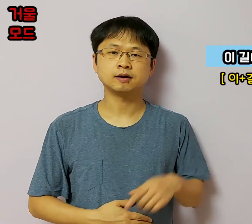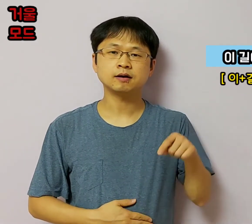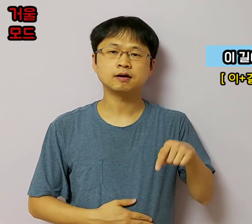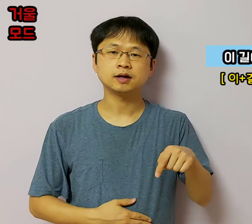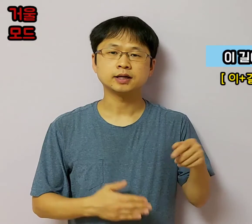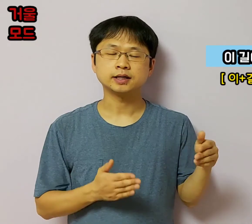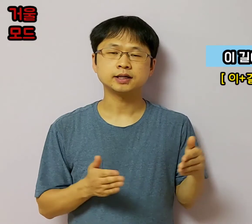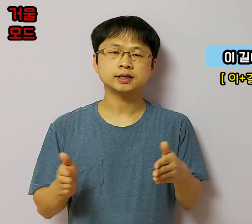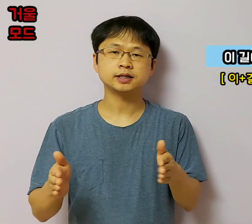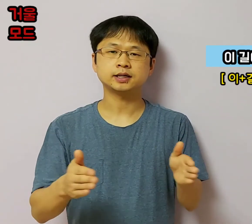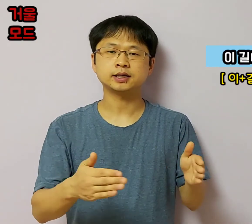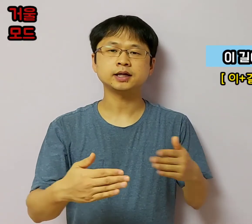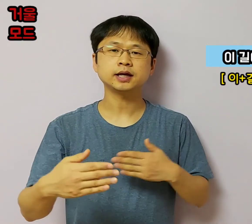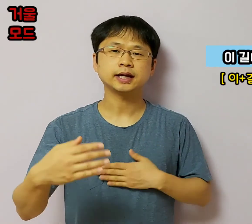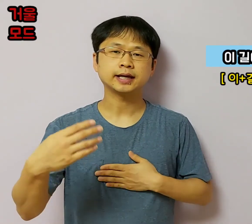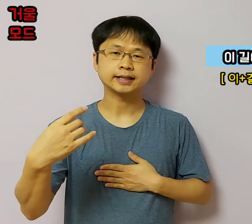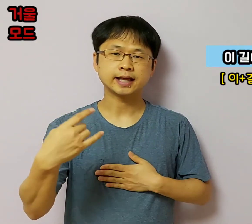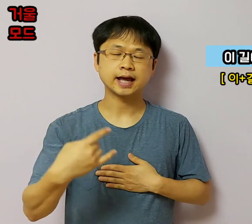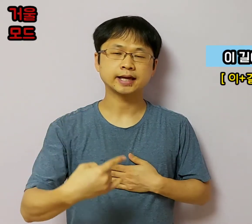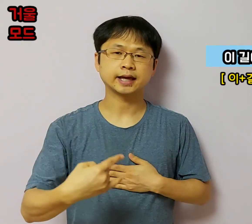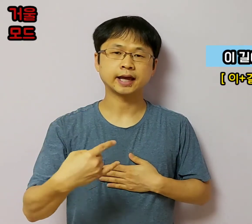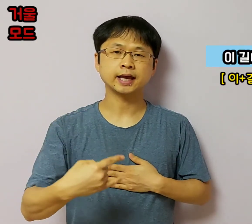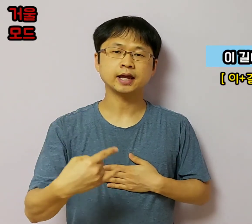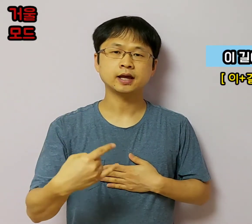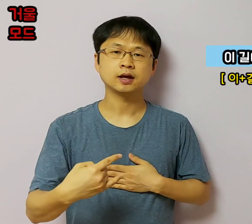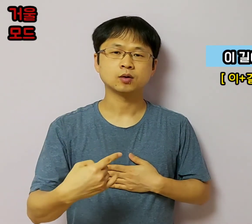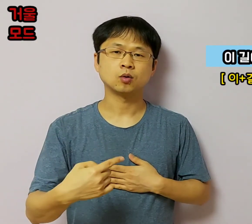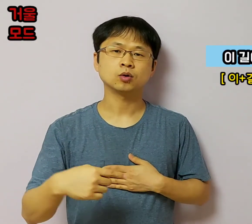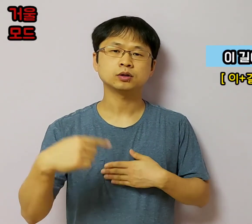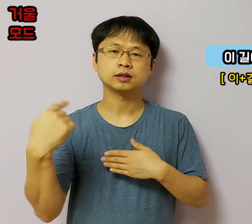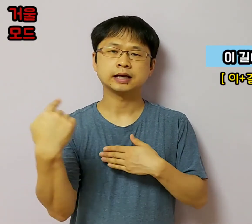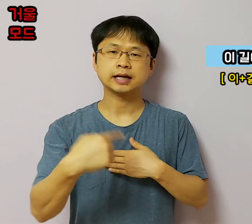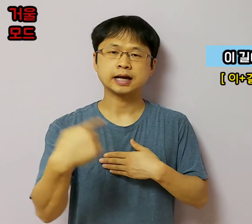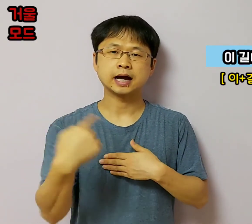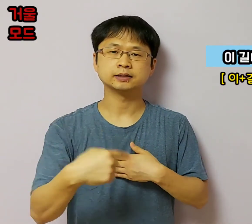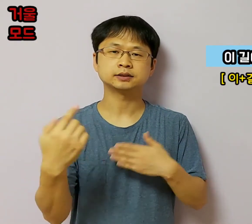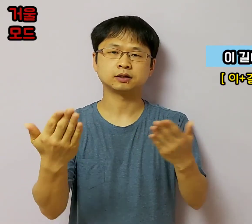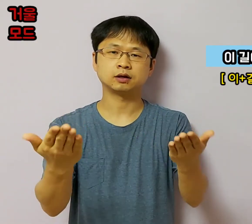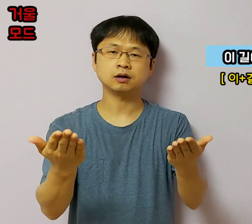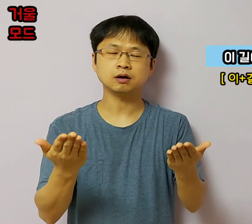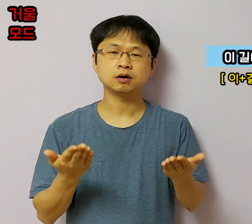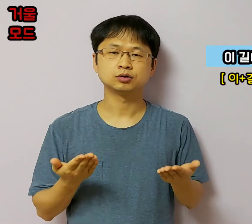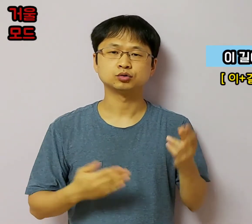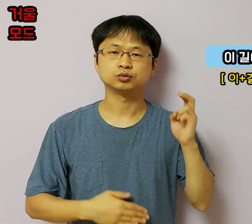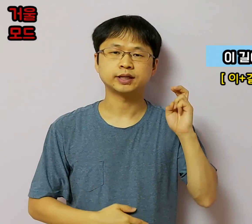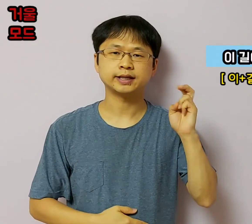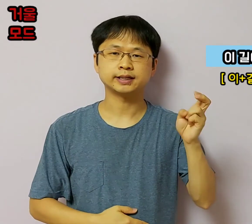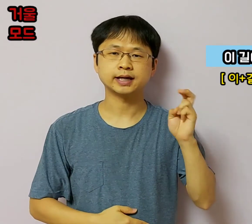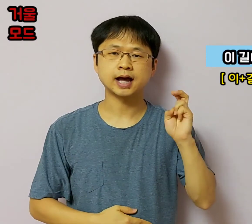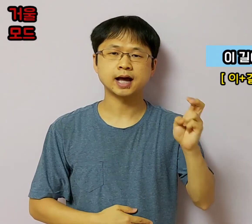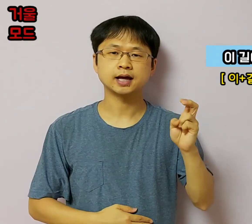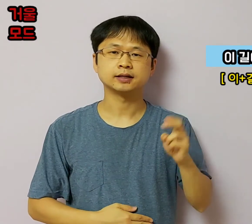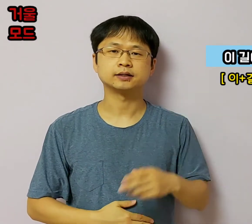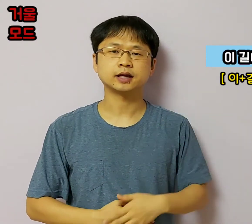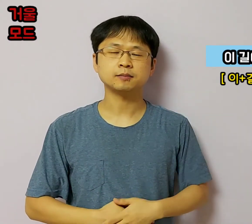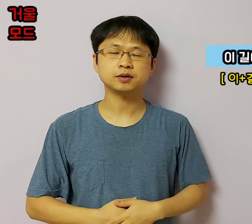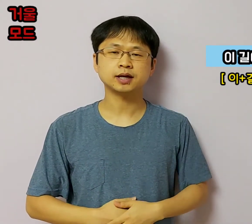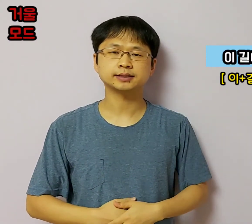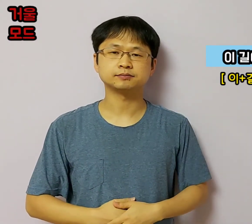그래서 이 길이 나에게 곧 가르쳐 줄 테니까 이렇게